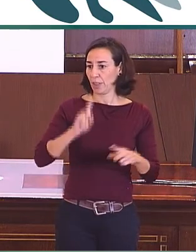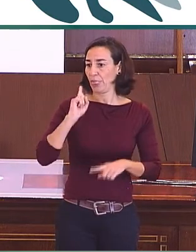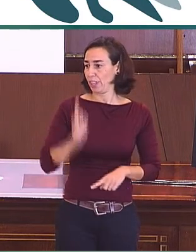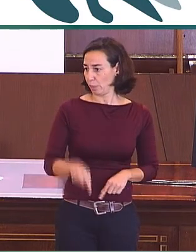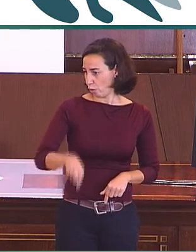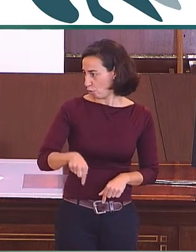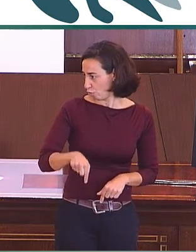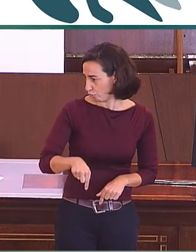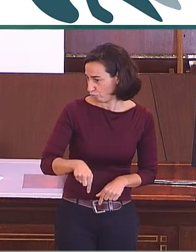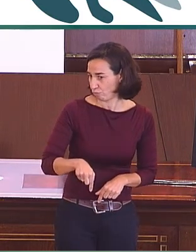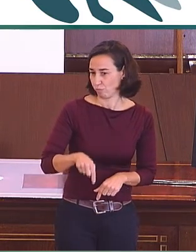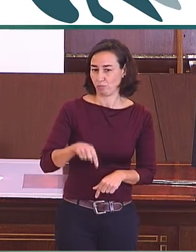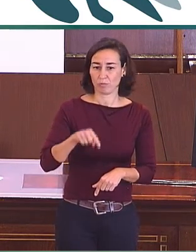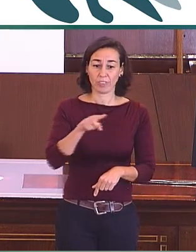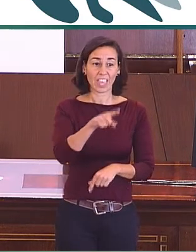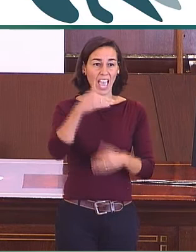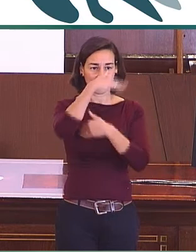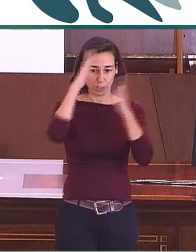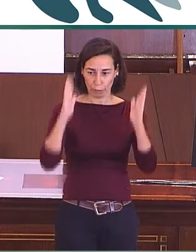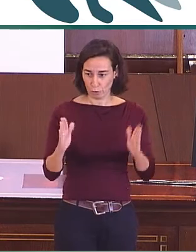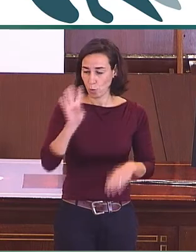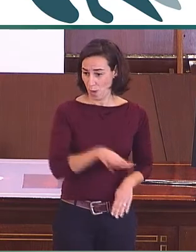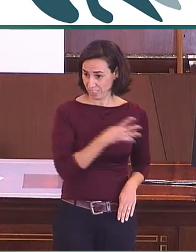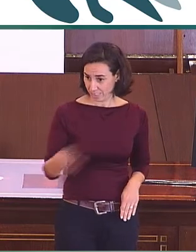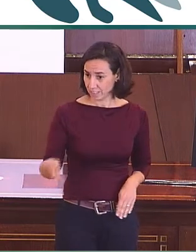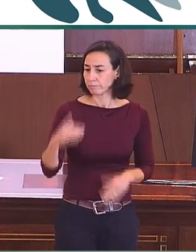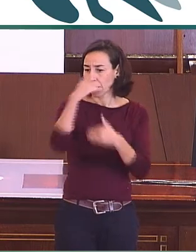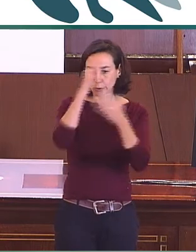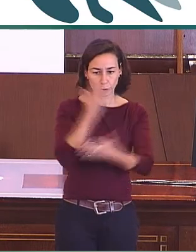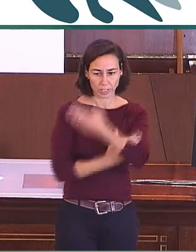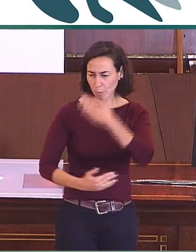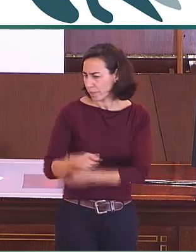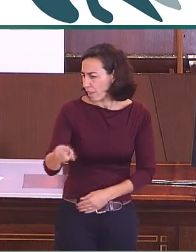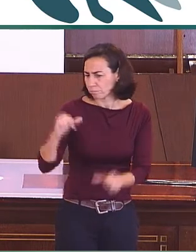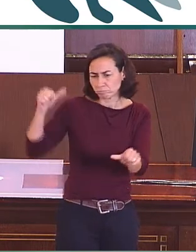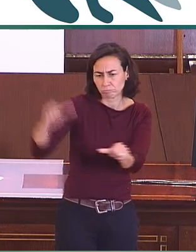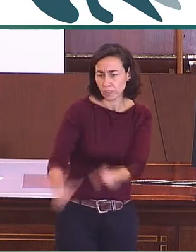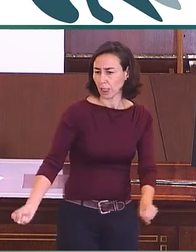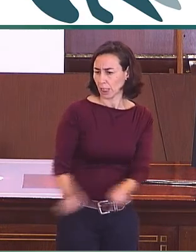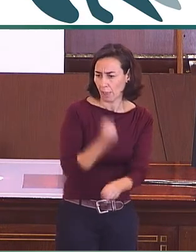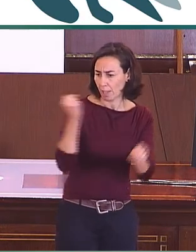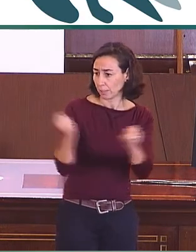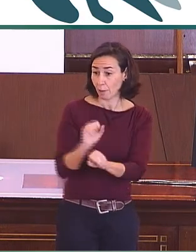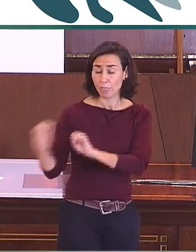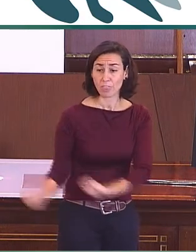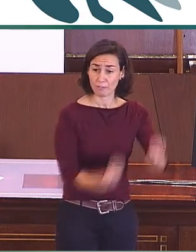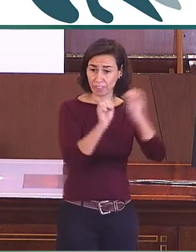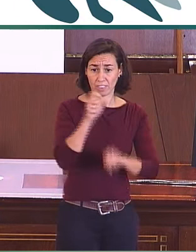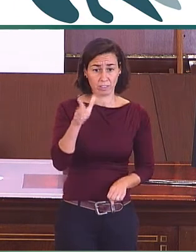concreto de la UADIS de la Oficina de Atención a la Discapacidad que está permanentemente trabajando por defender los derechos de las personas con discapacidad